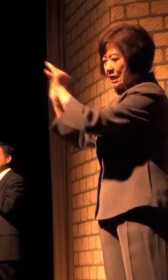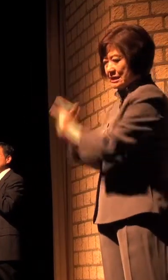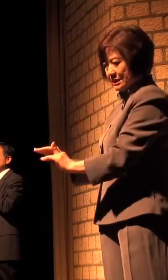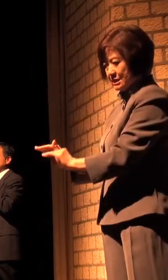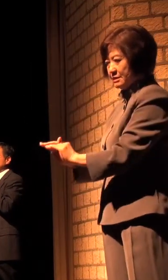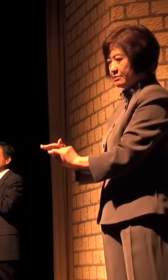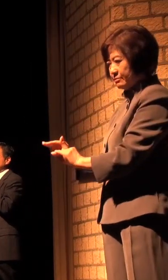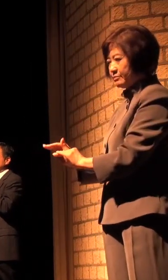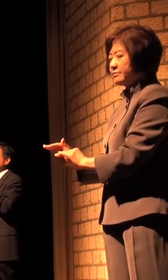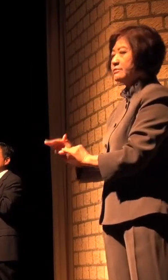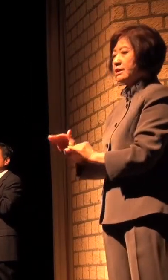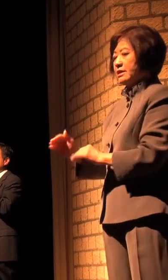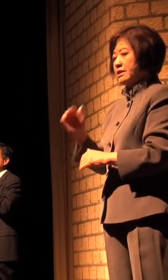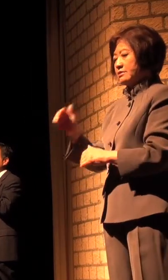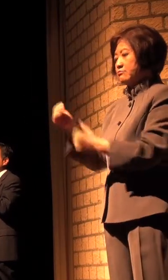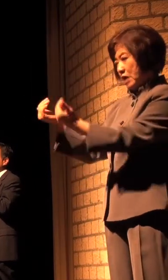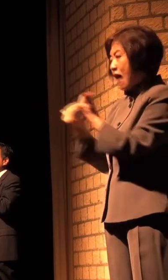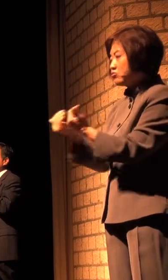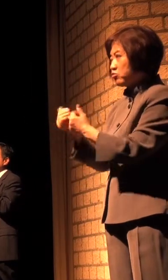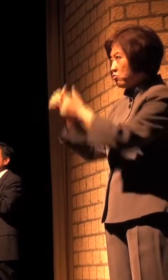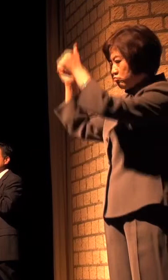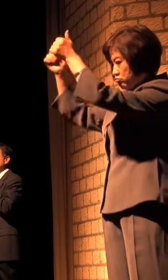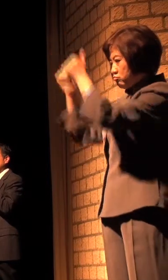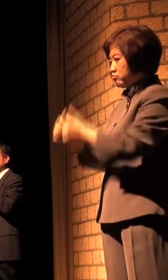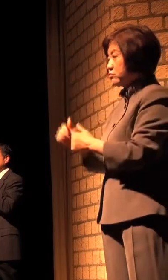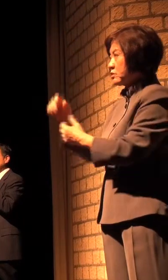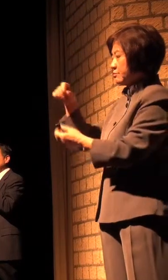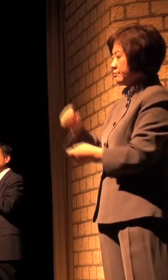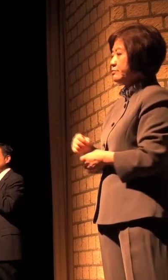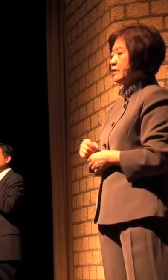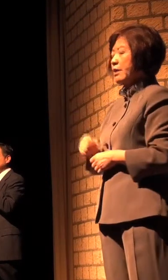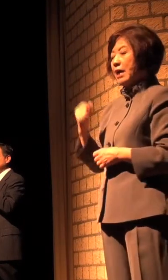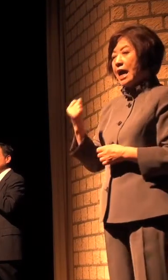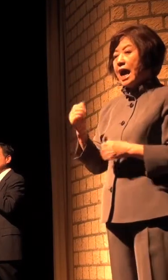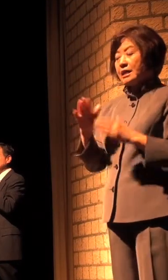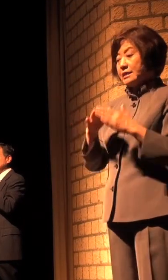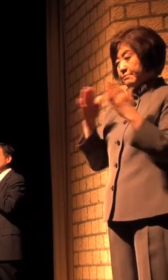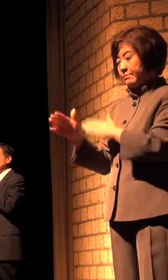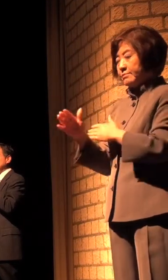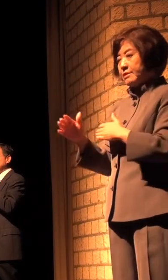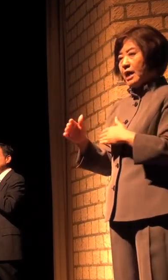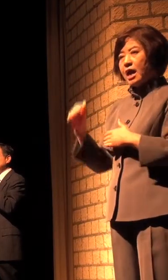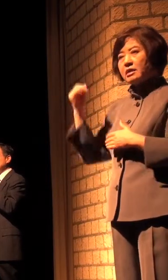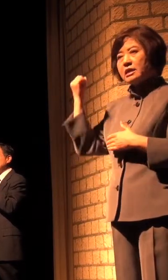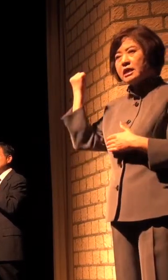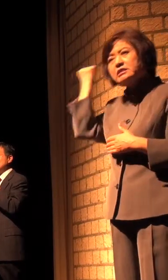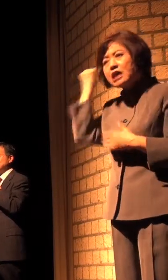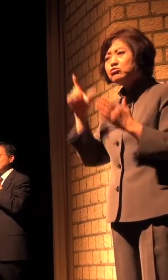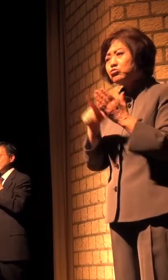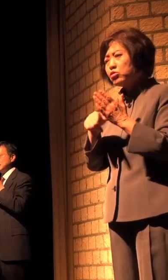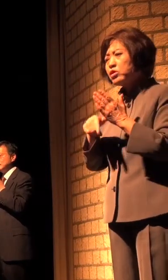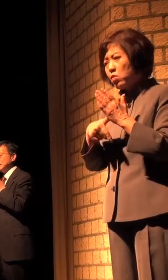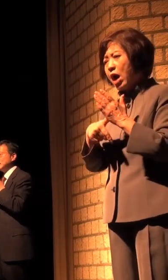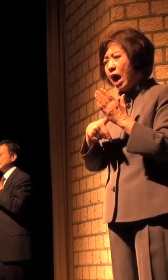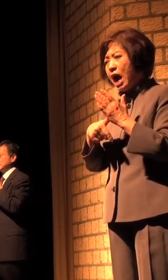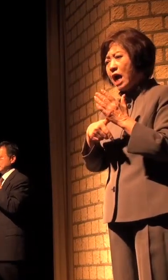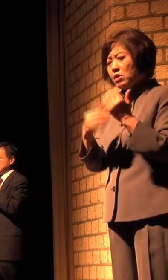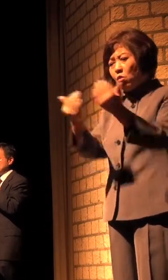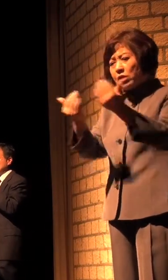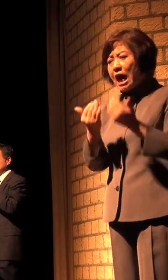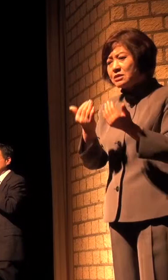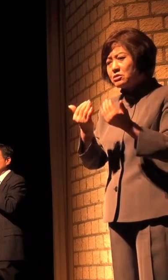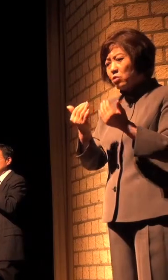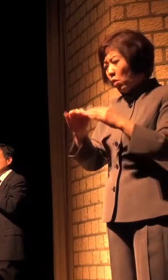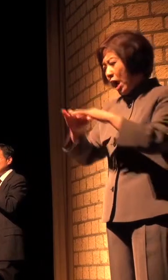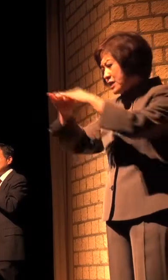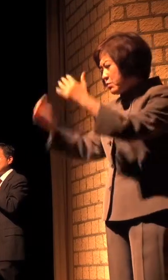であるお家庭を訪ねたら、もう寝るときは絶対こうタンスとか荷物のある部屋には寝ないで